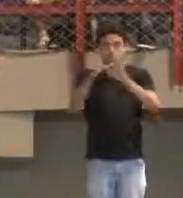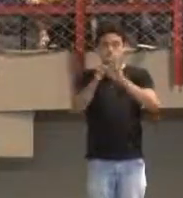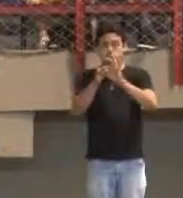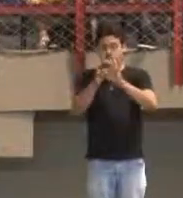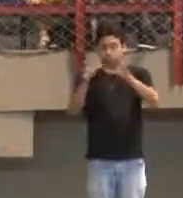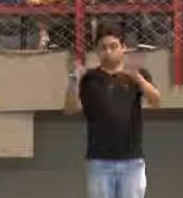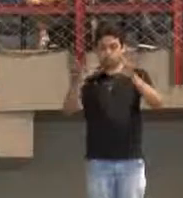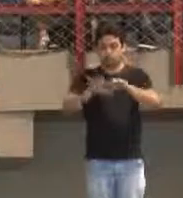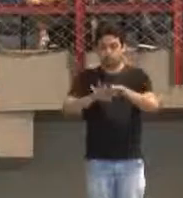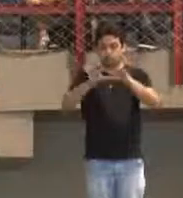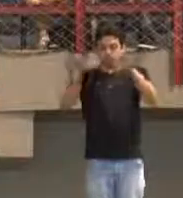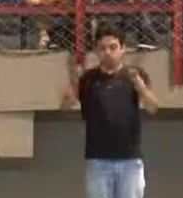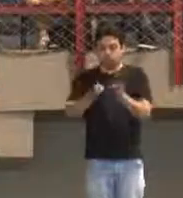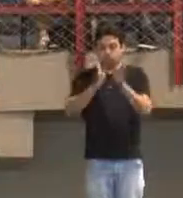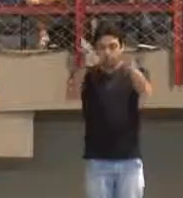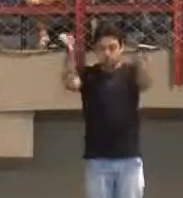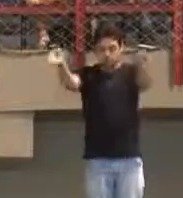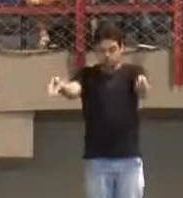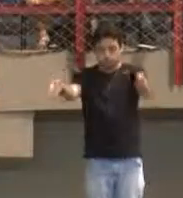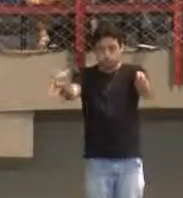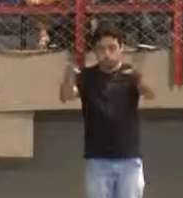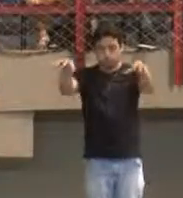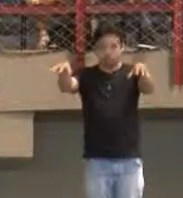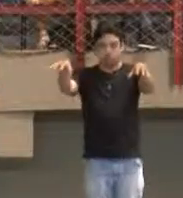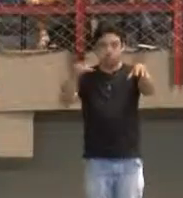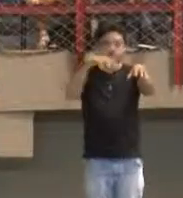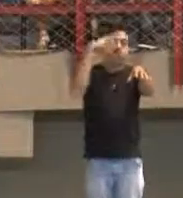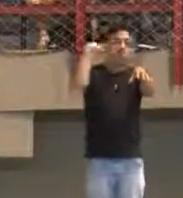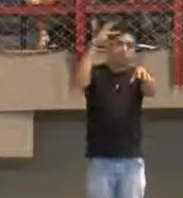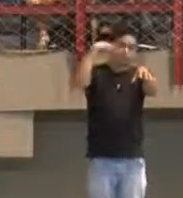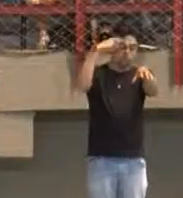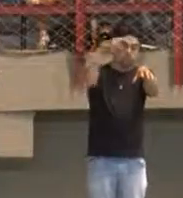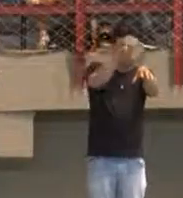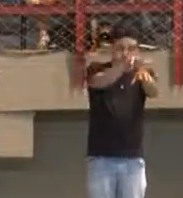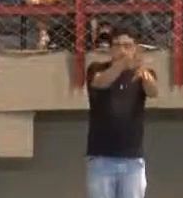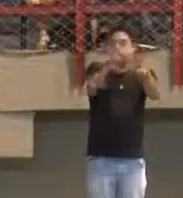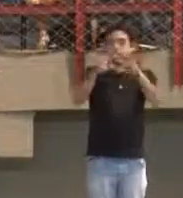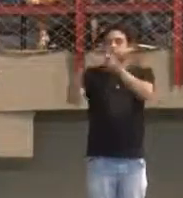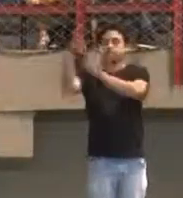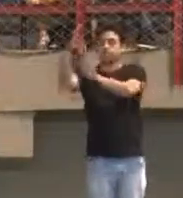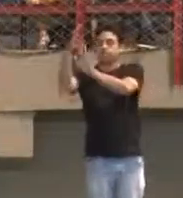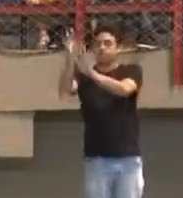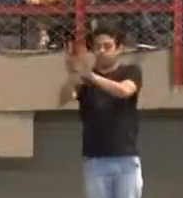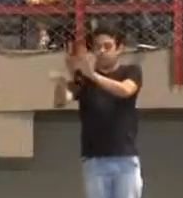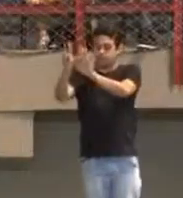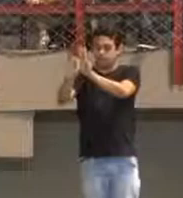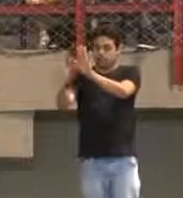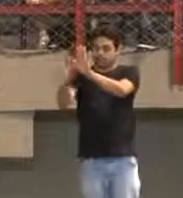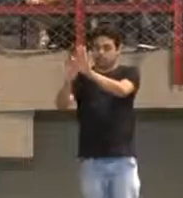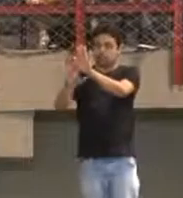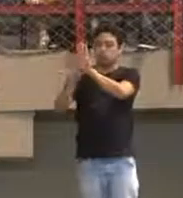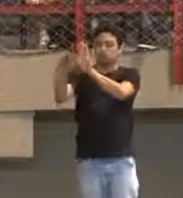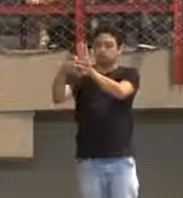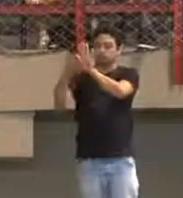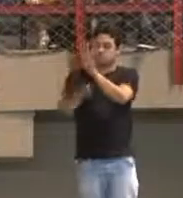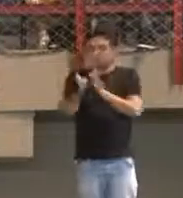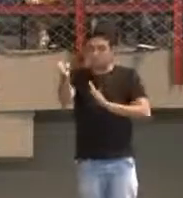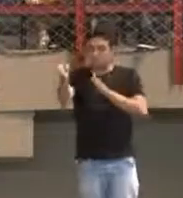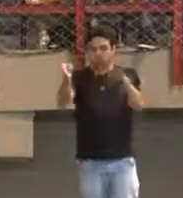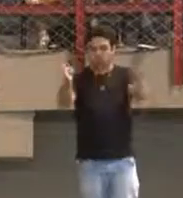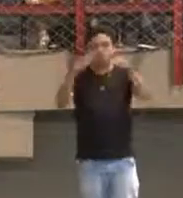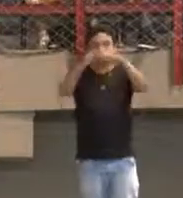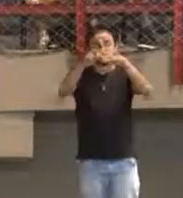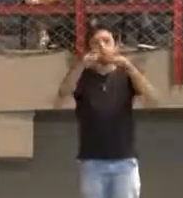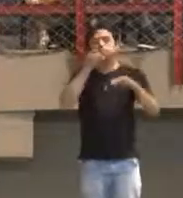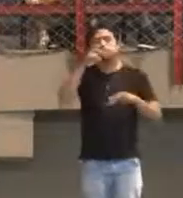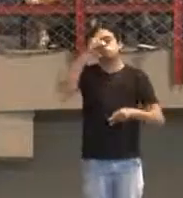um lado e a literatura vai para o outro. Deste momento em diante, quem